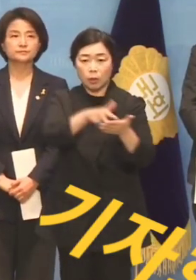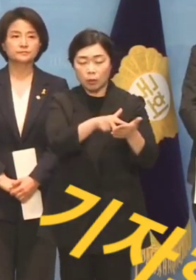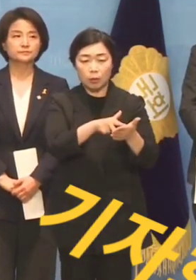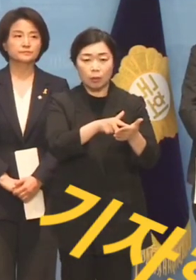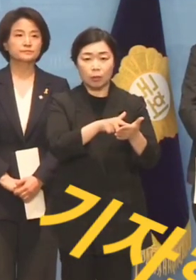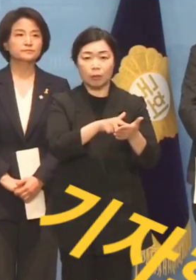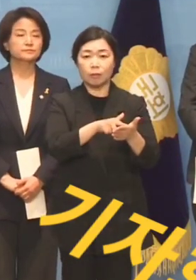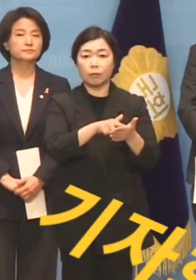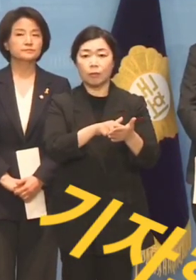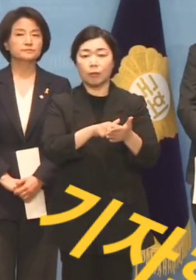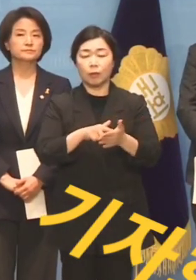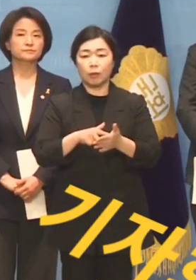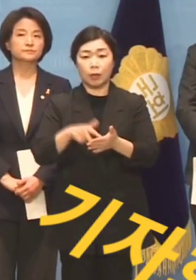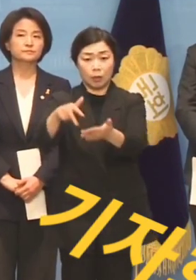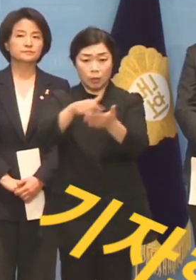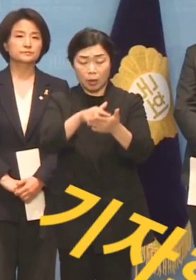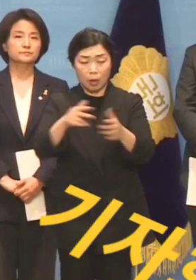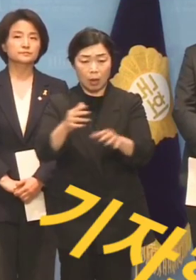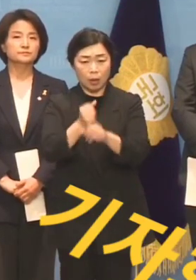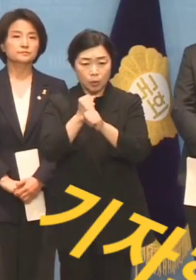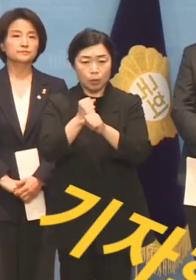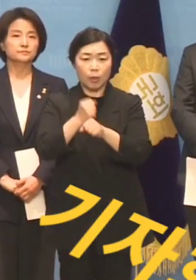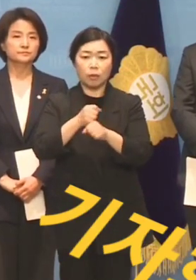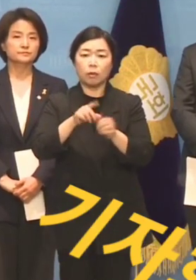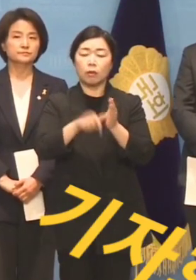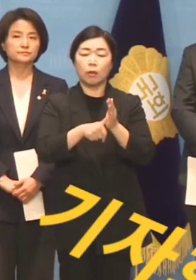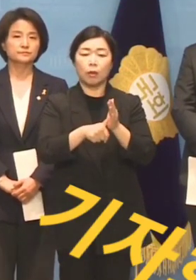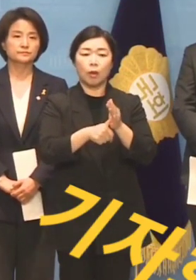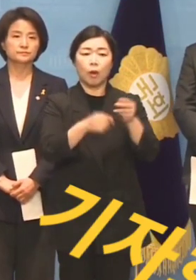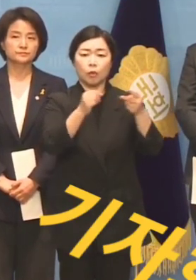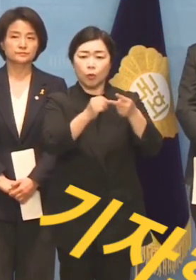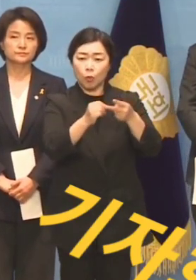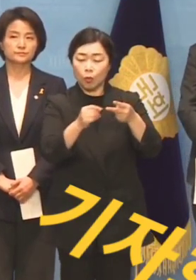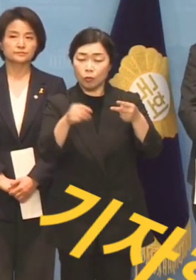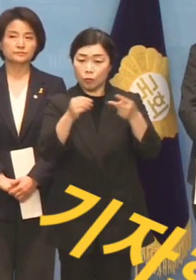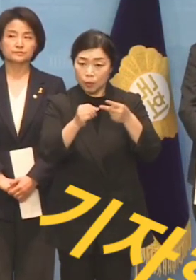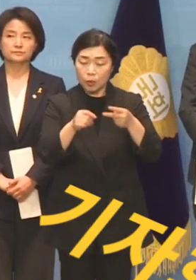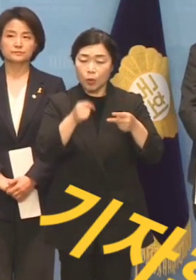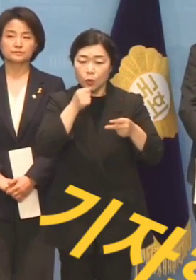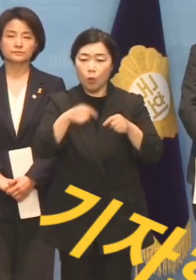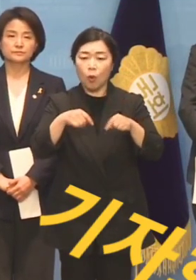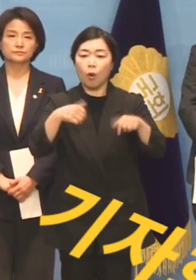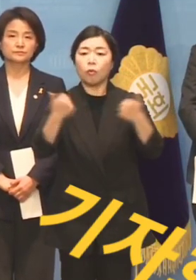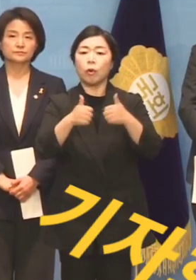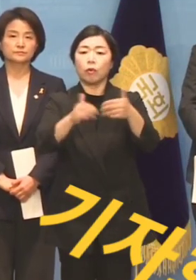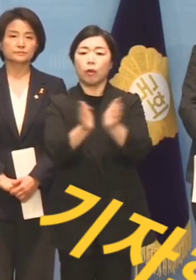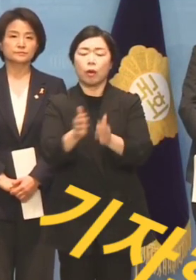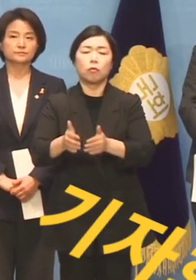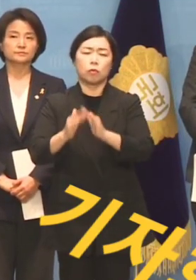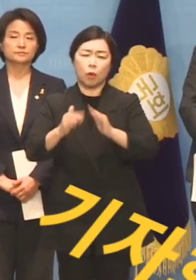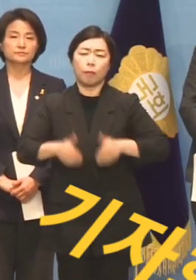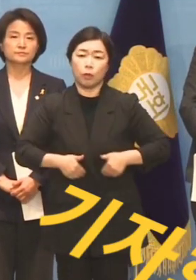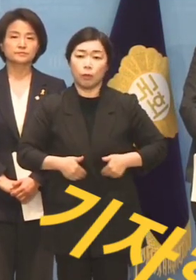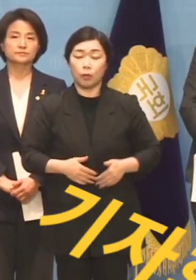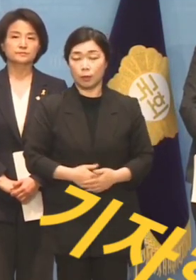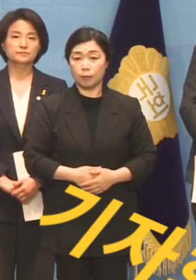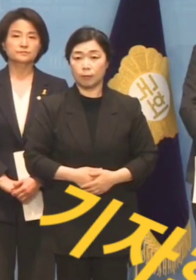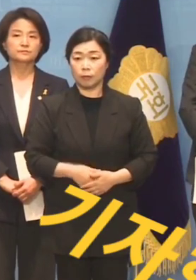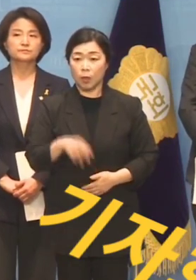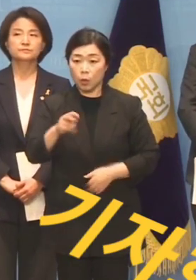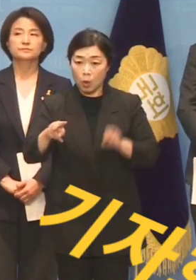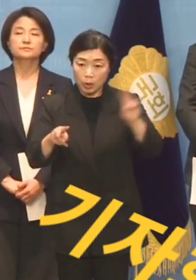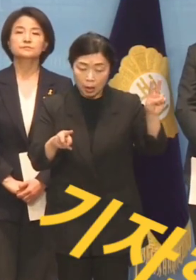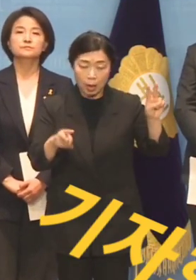의견들을 하나의 단일안으로 합의해내는 소위원회를 반드시 구성해야 되겠다. 물론 여야